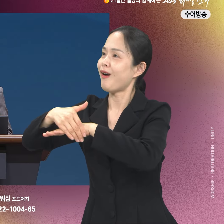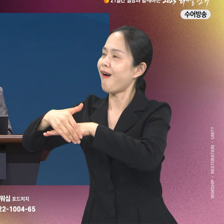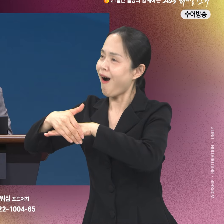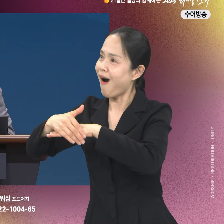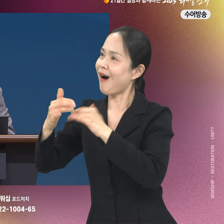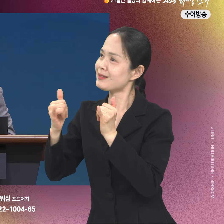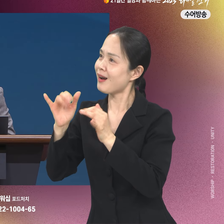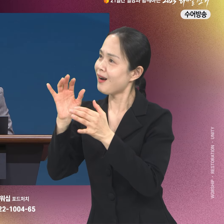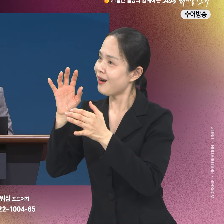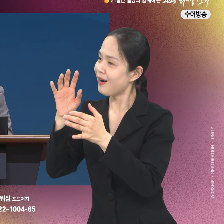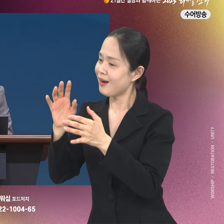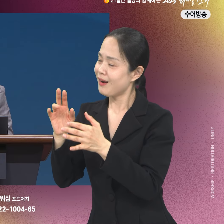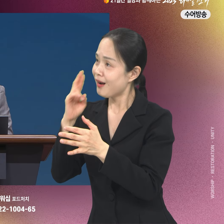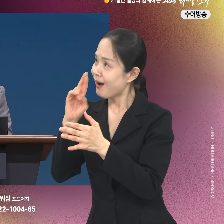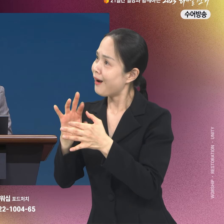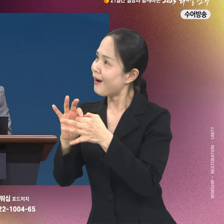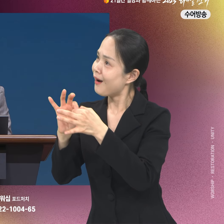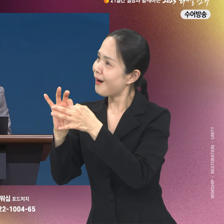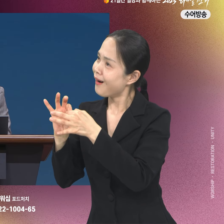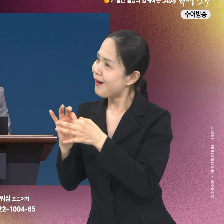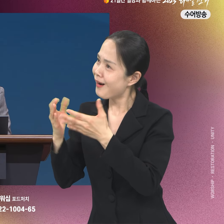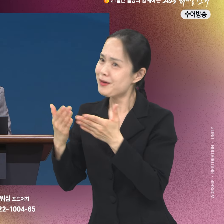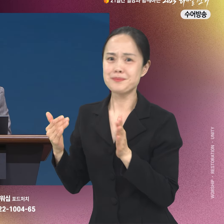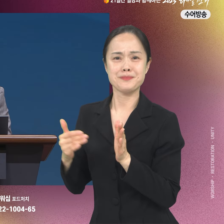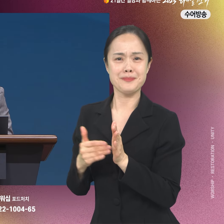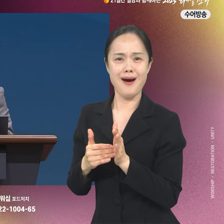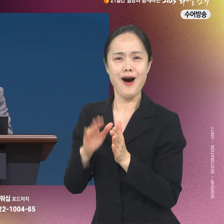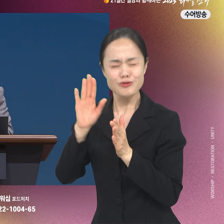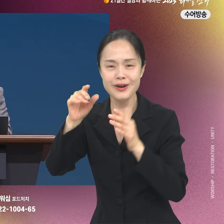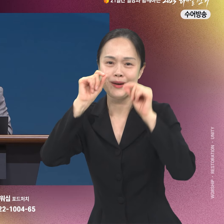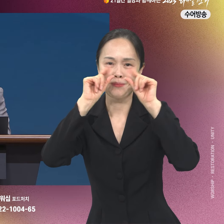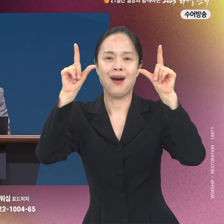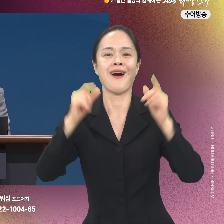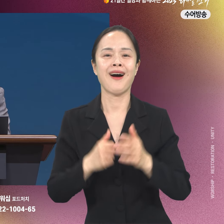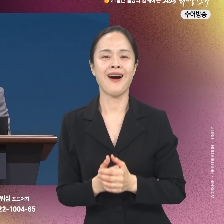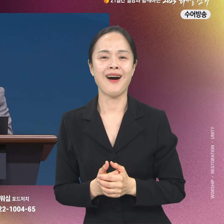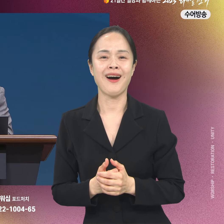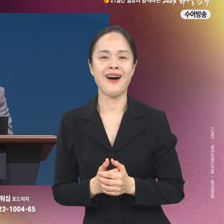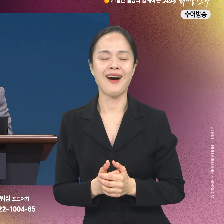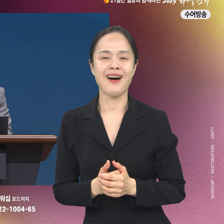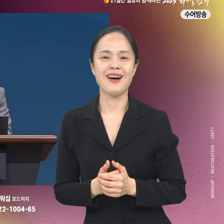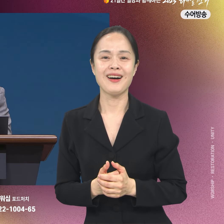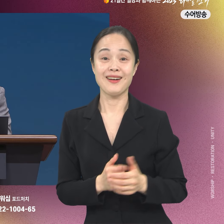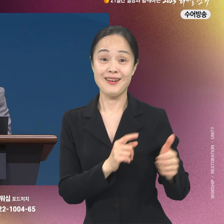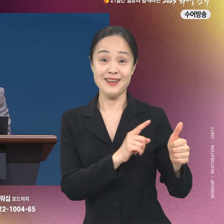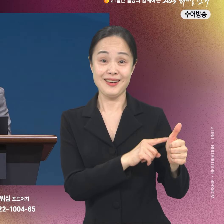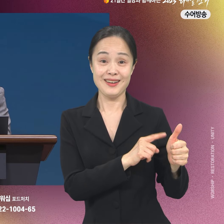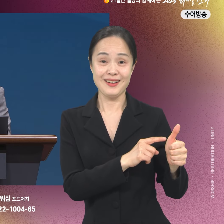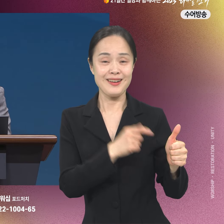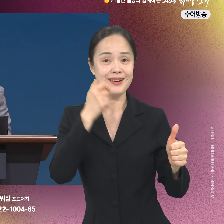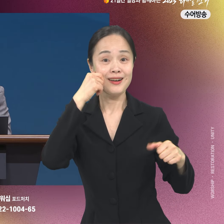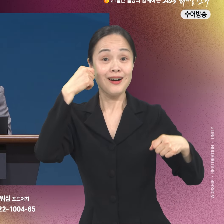제이미 토마스를 만났더니 이분이 너무나 독실한 크리스찬이었던 거예요.